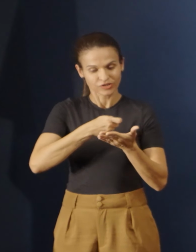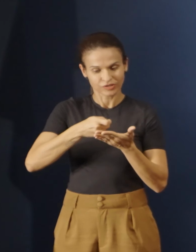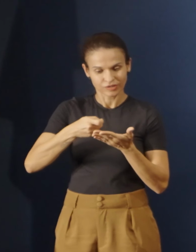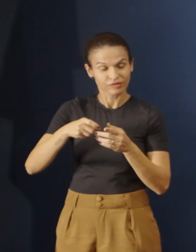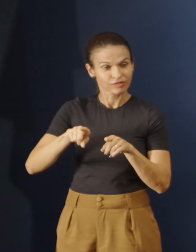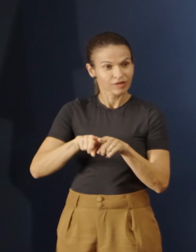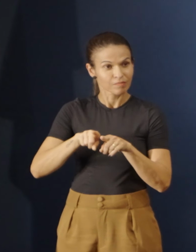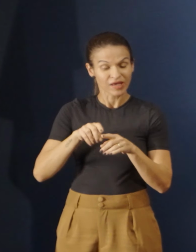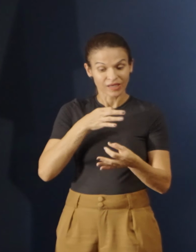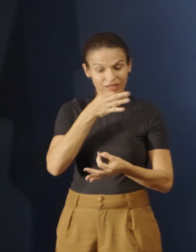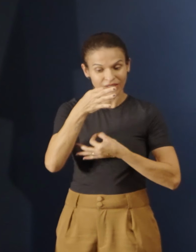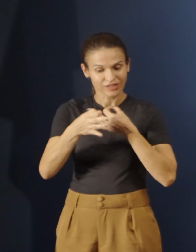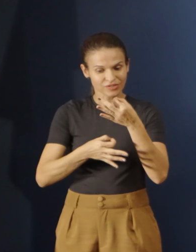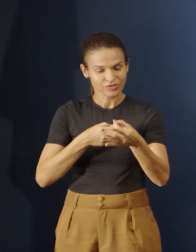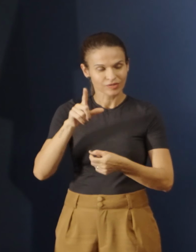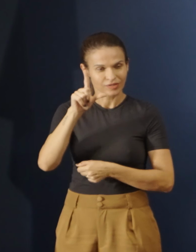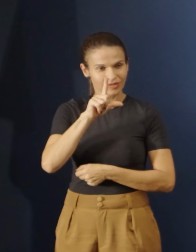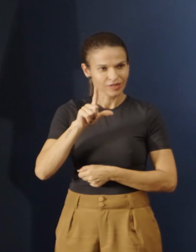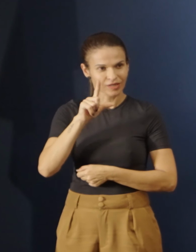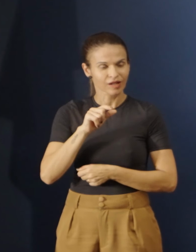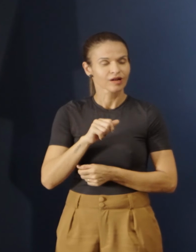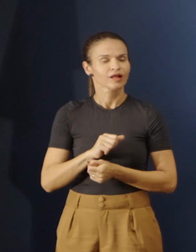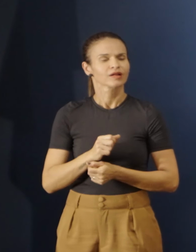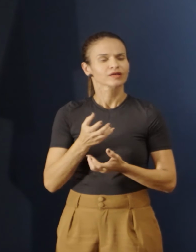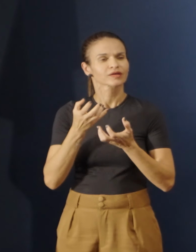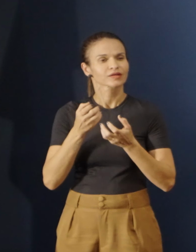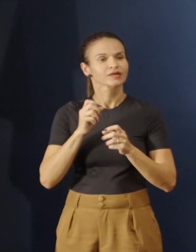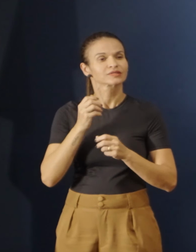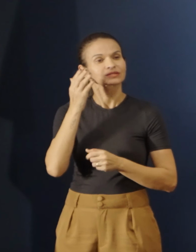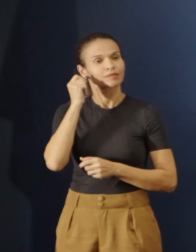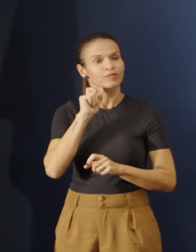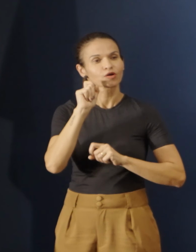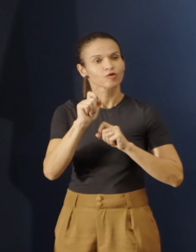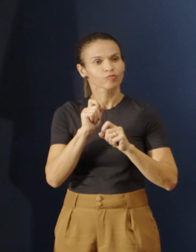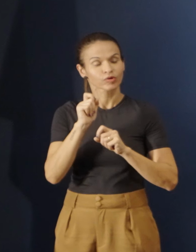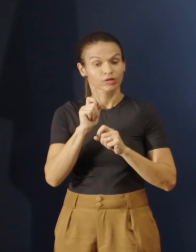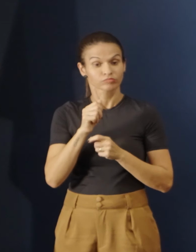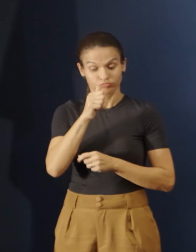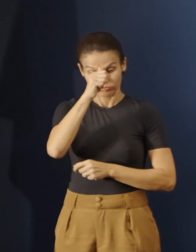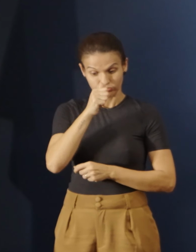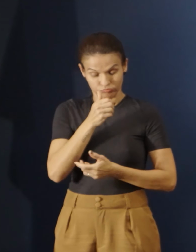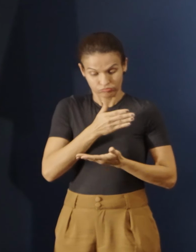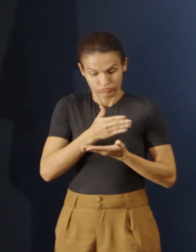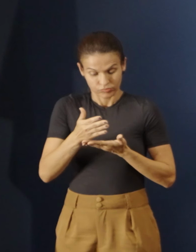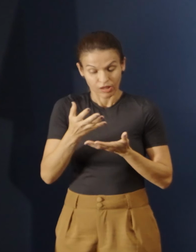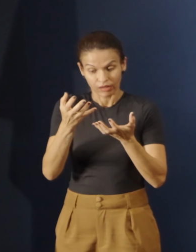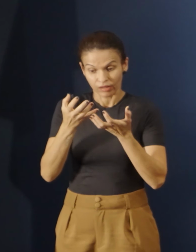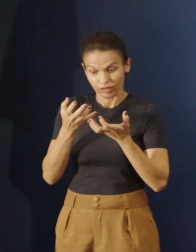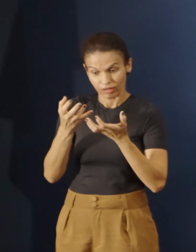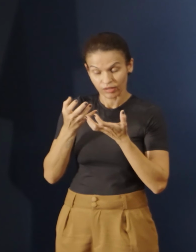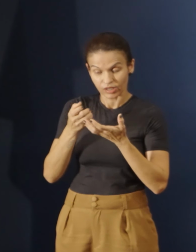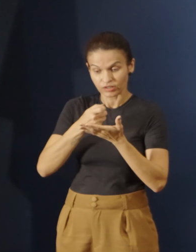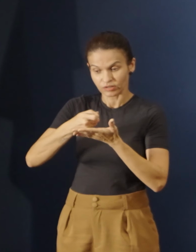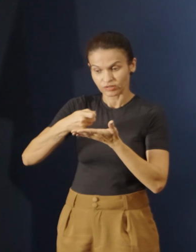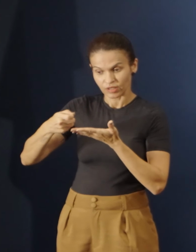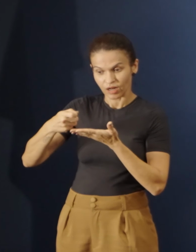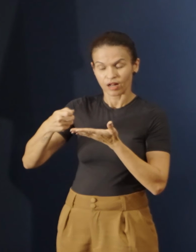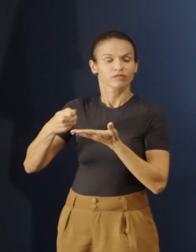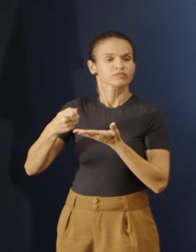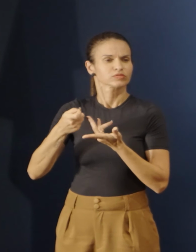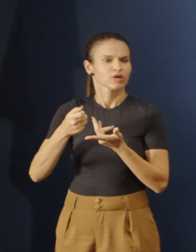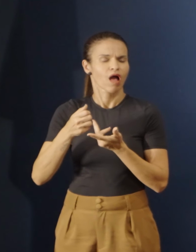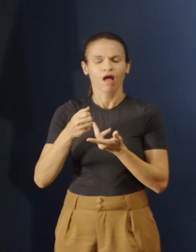crítico literário. O que o Fernando Sabino queria? Autor, iniciante, estreante, queria que o Fusco escrevesse na imprensa